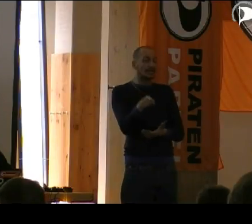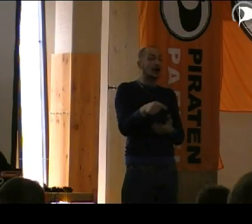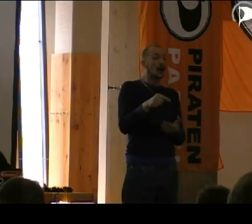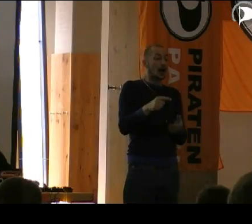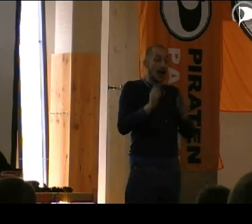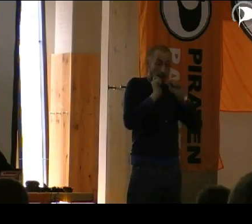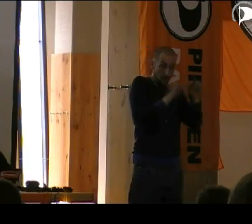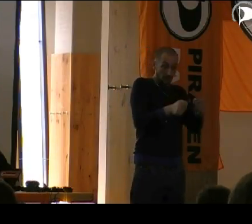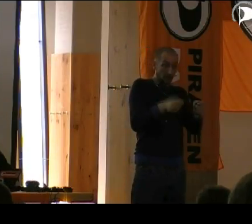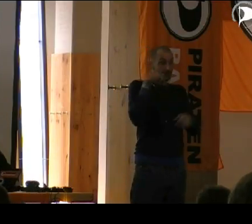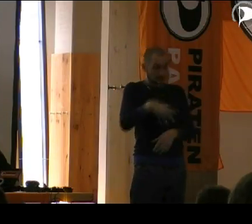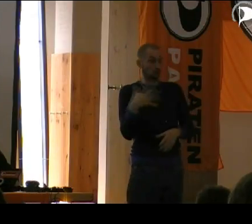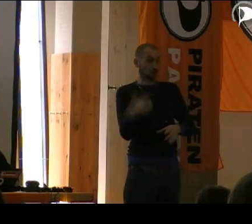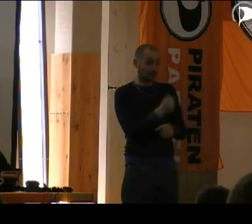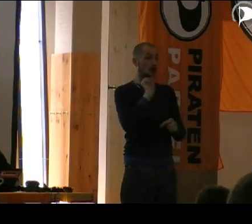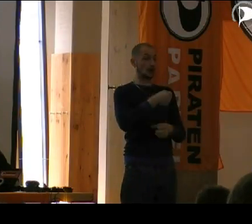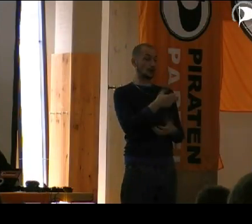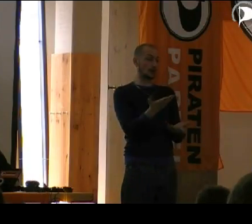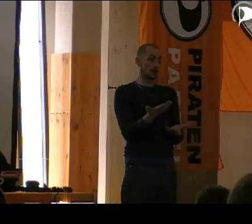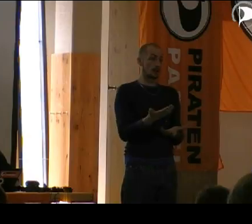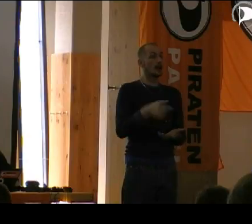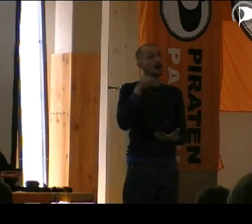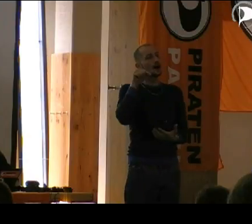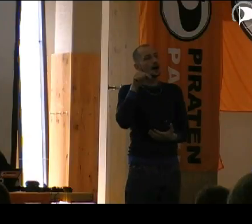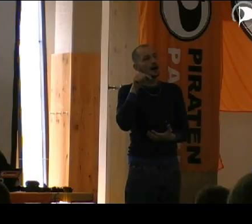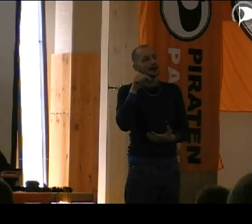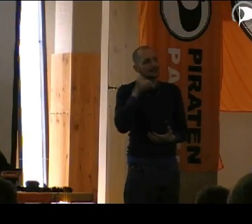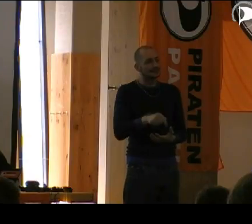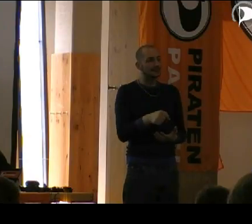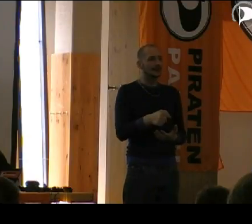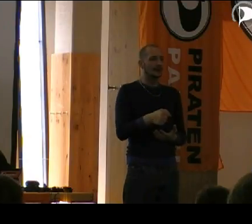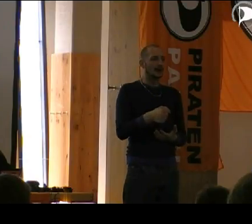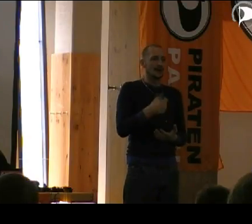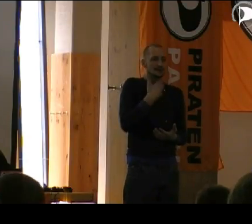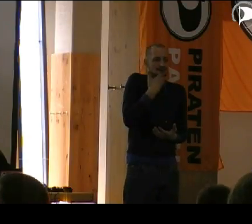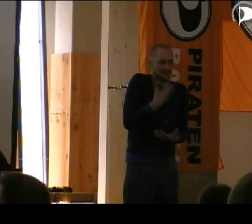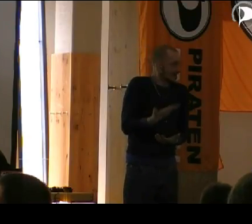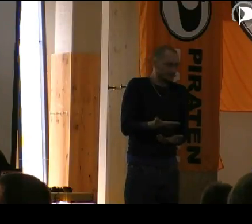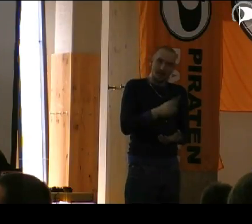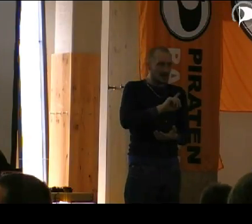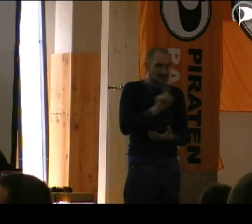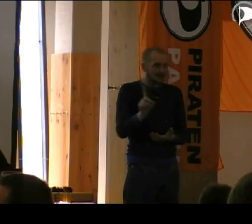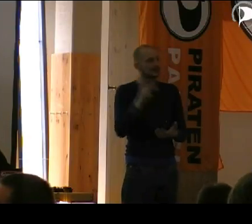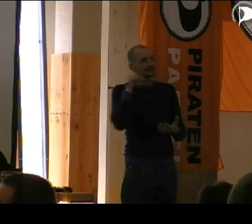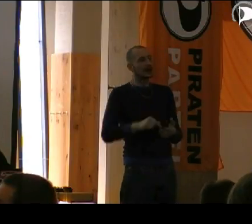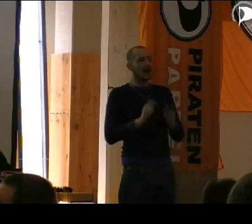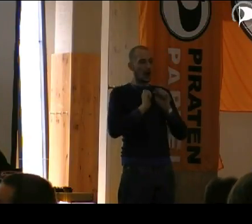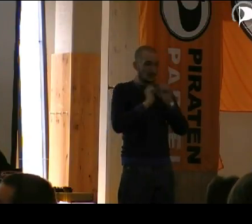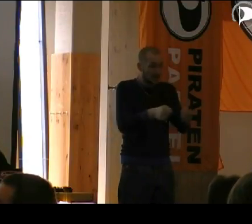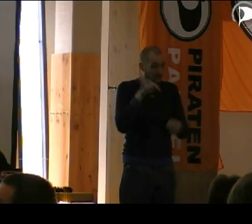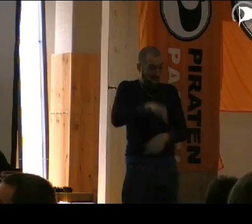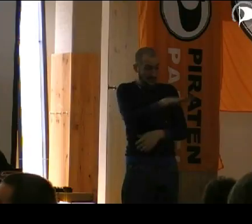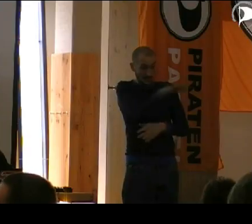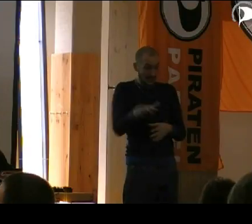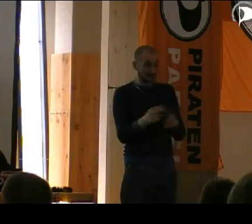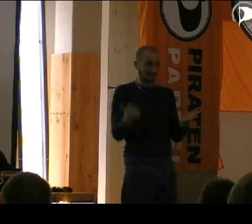aufgabe gewachsen ist es ist ein denkmal die unseren zug der aufgabe im landesvorstand deswegen